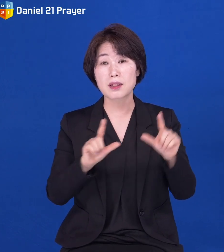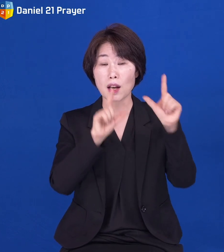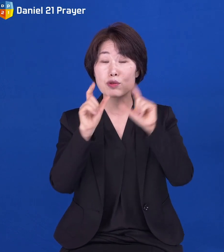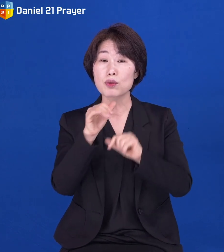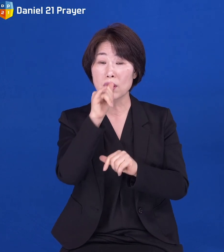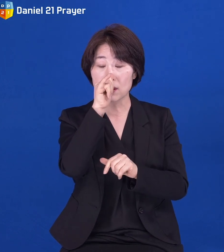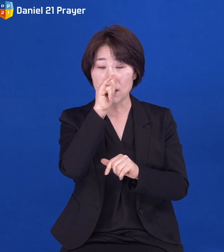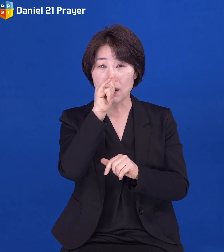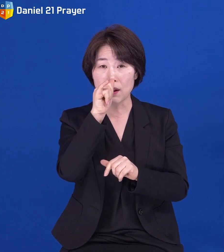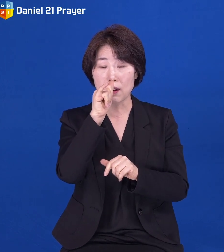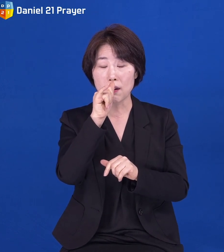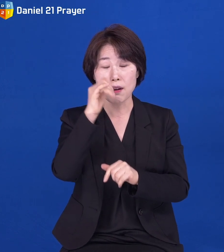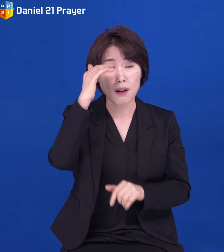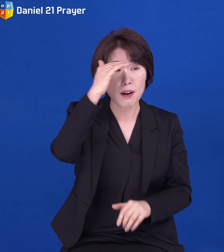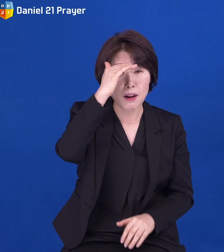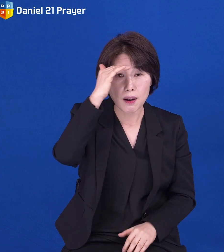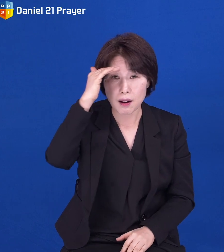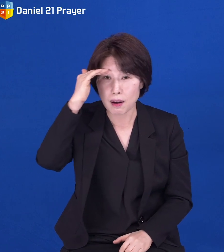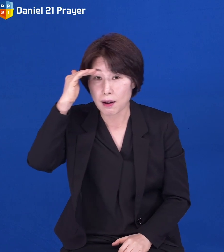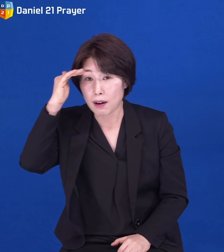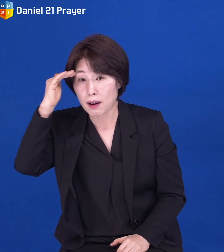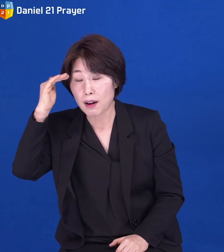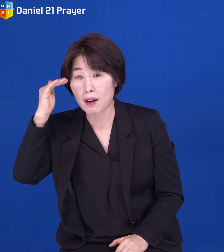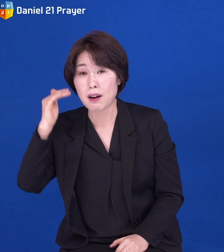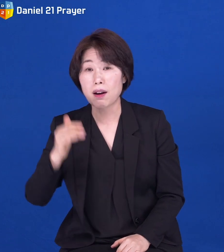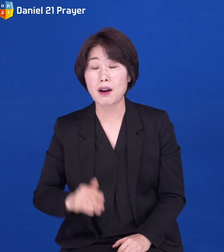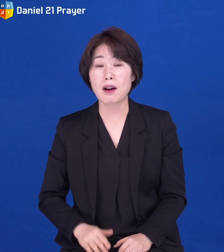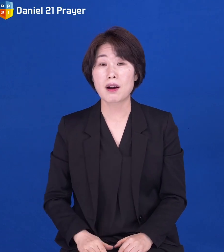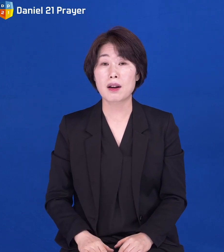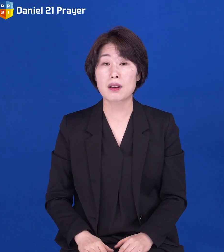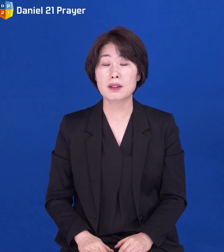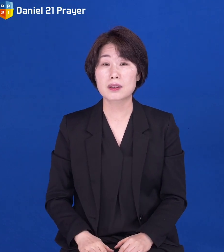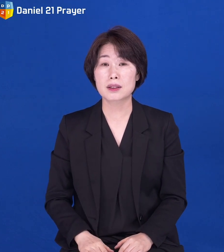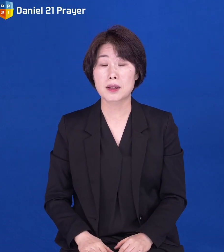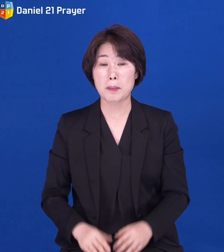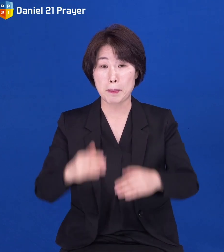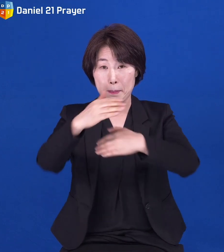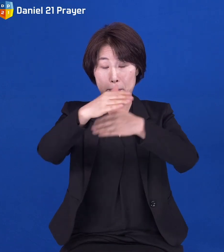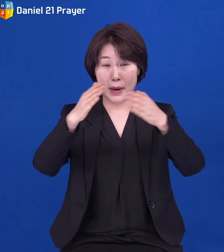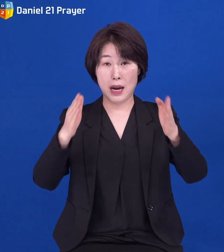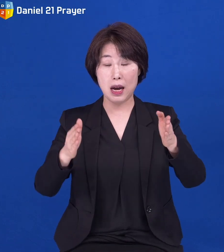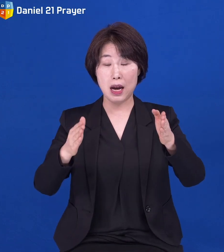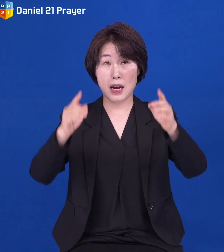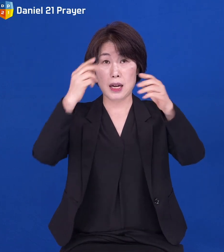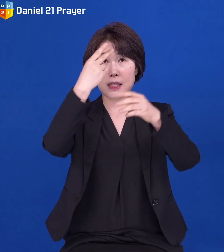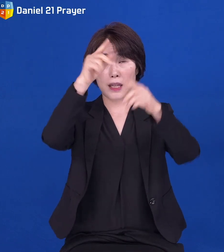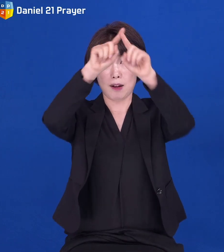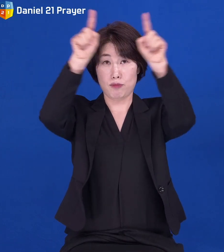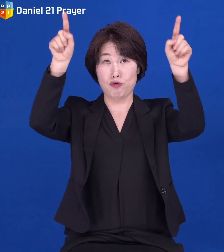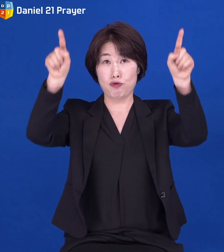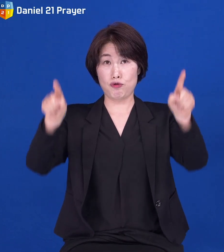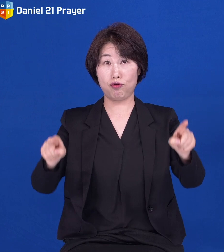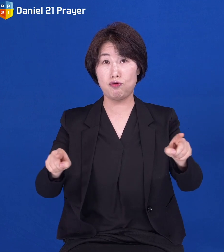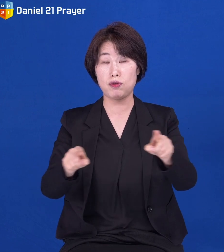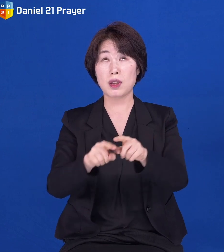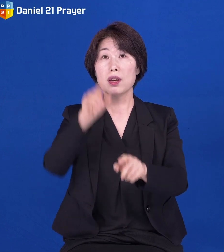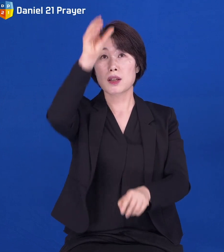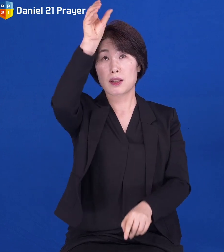막 하나하나 살펴보고 있는데 제 방 쪽에 이제 창문에 그 십자가가 이렇게